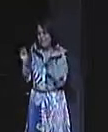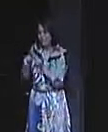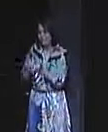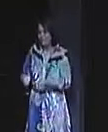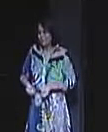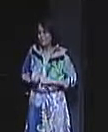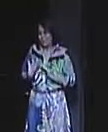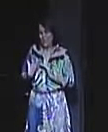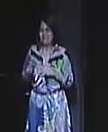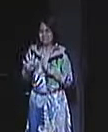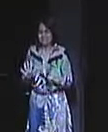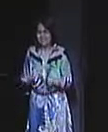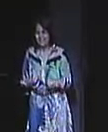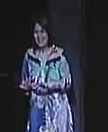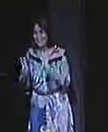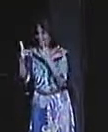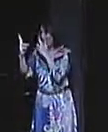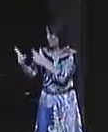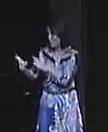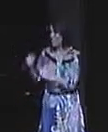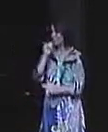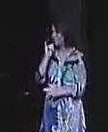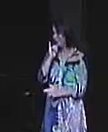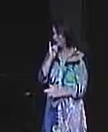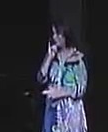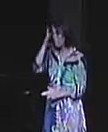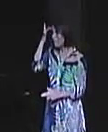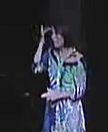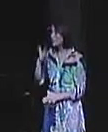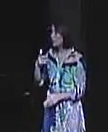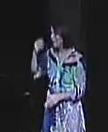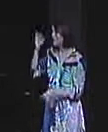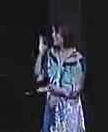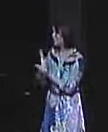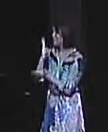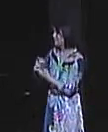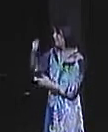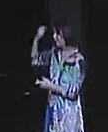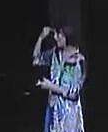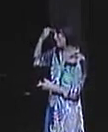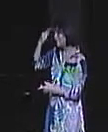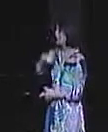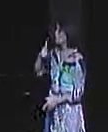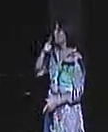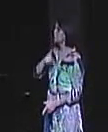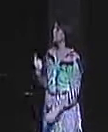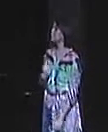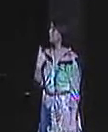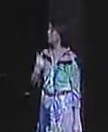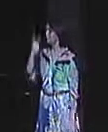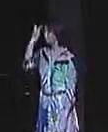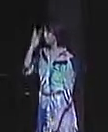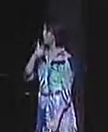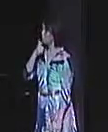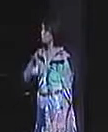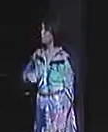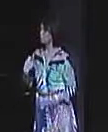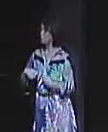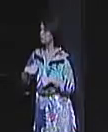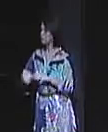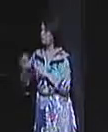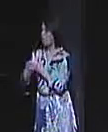espírito santo que vai agir na vida dele pra que ele possa sair do domínio do pecado e não